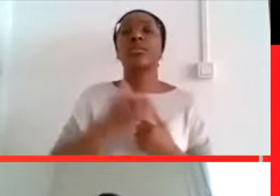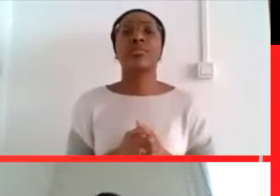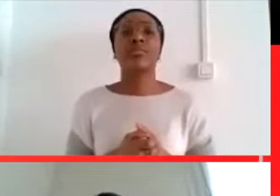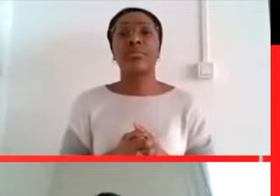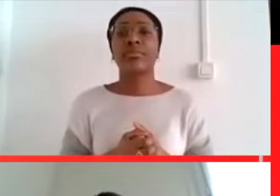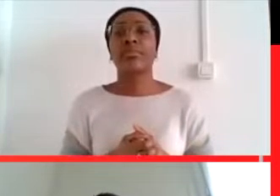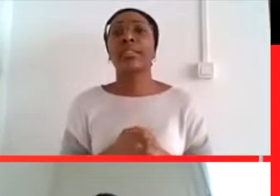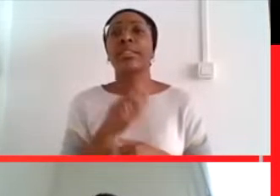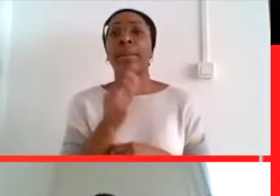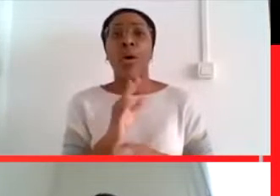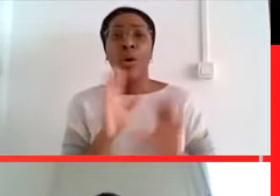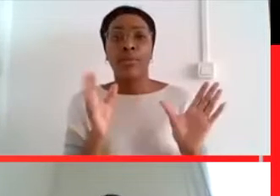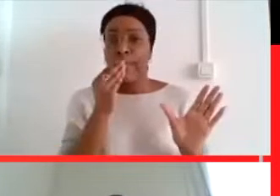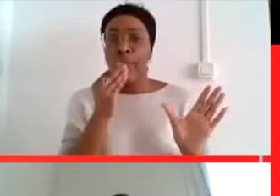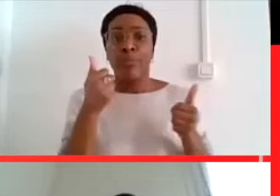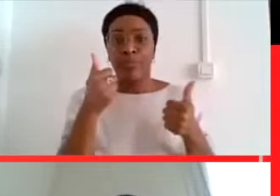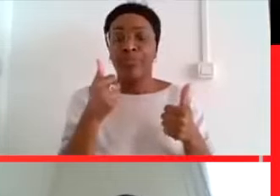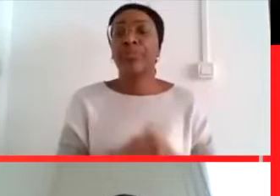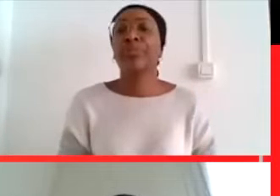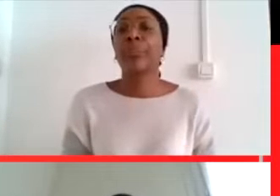signe, oui, c'est bon. Merci.